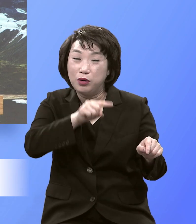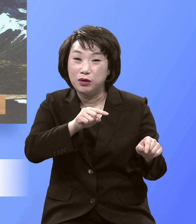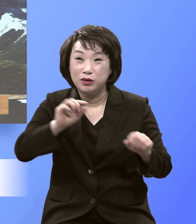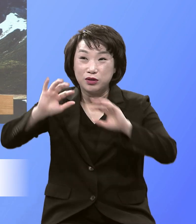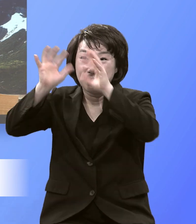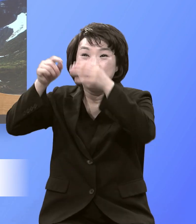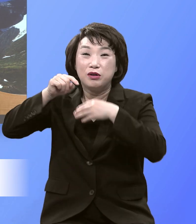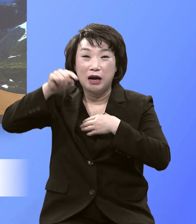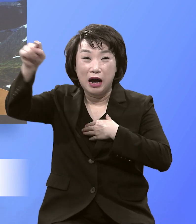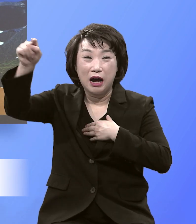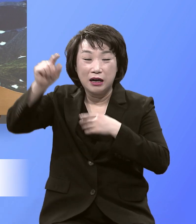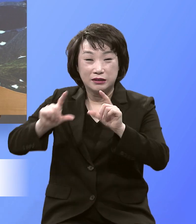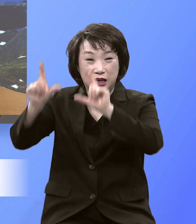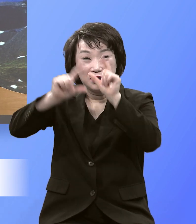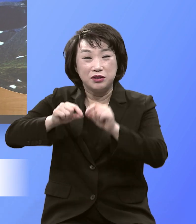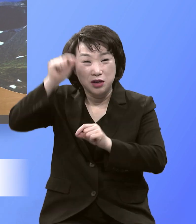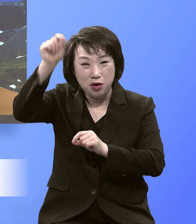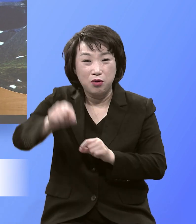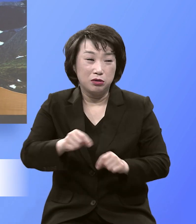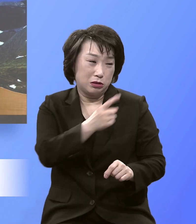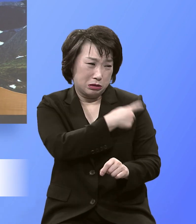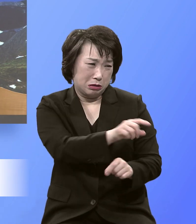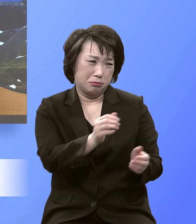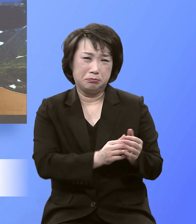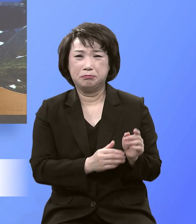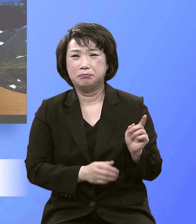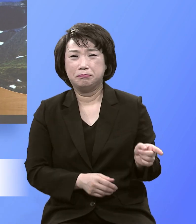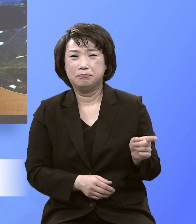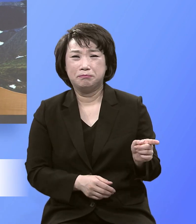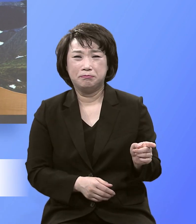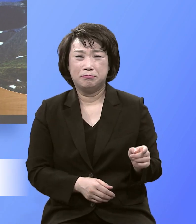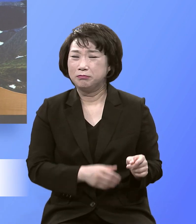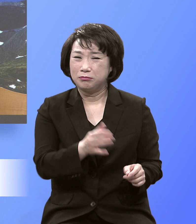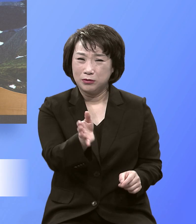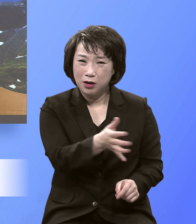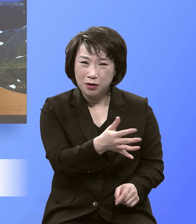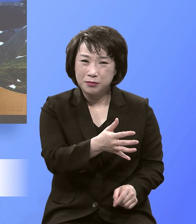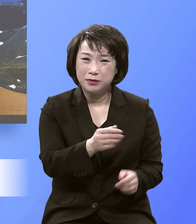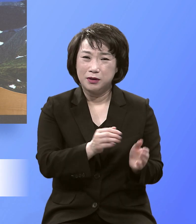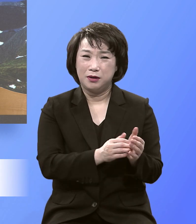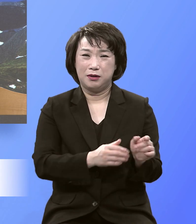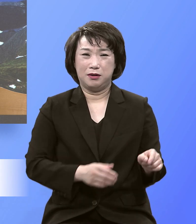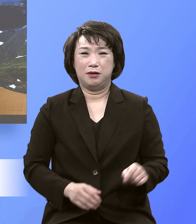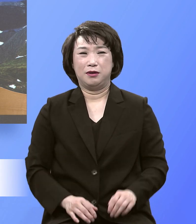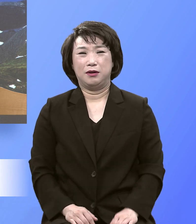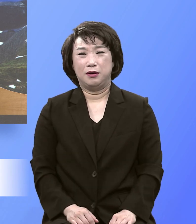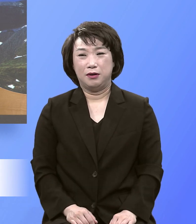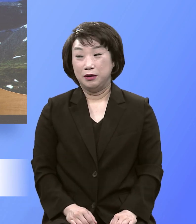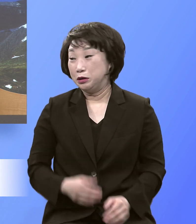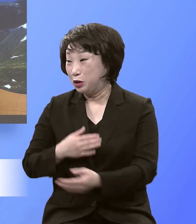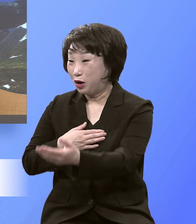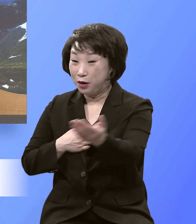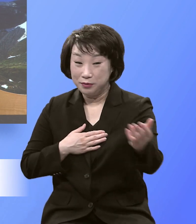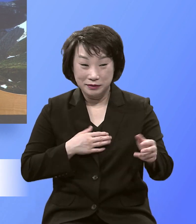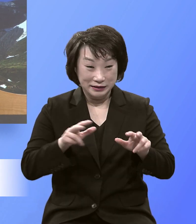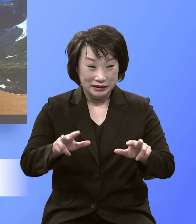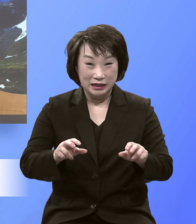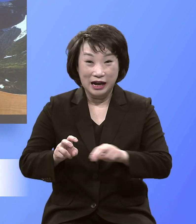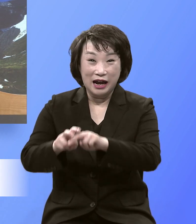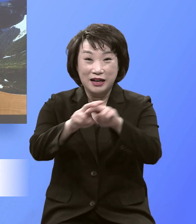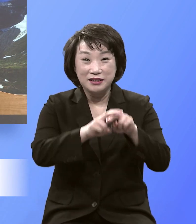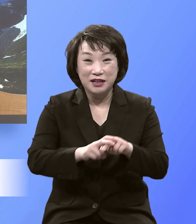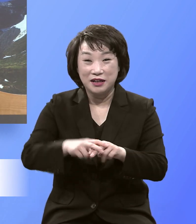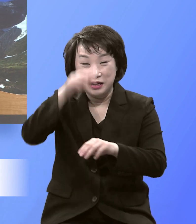천국에서 영원히 살 자격은 아무도 없는 것입니다. 여기 다 같이